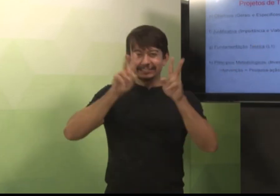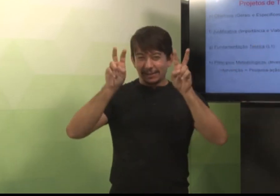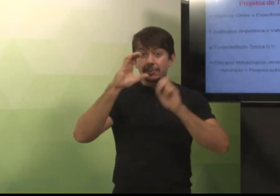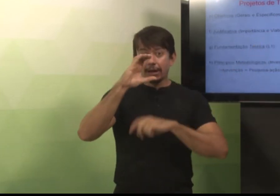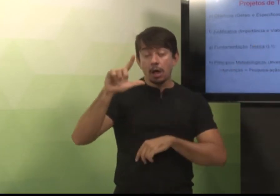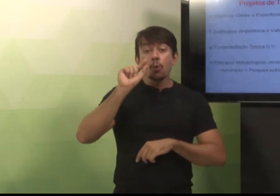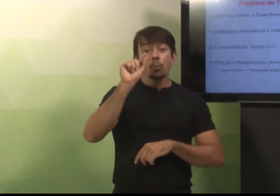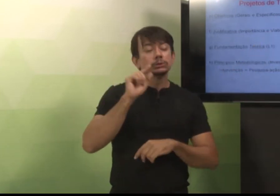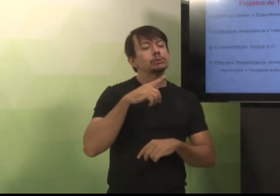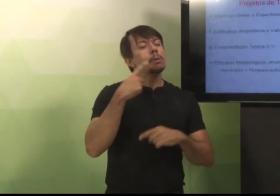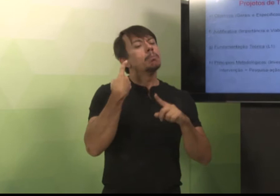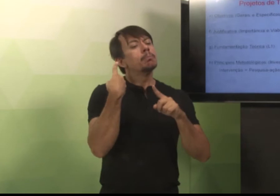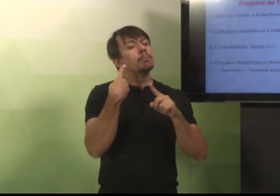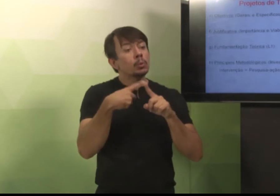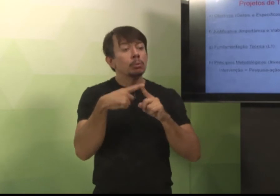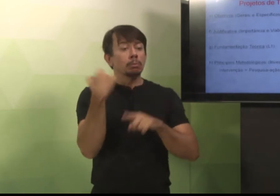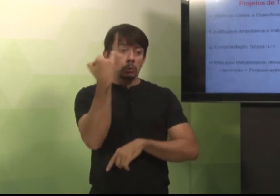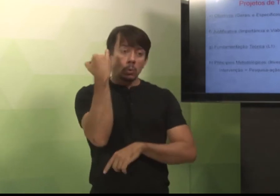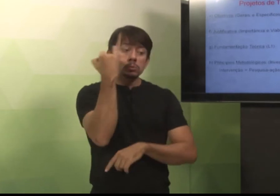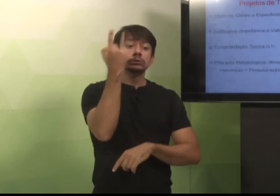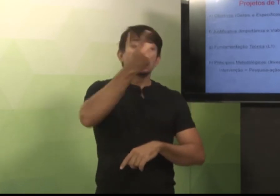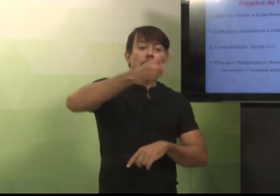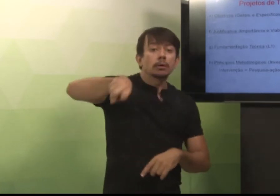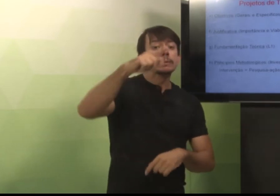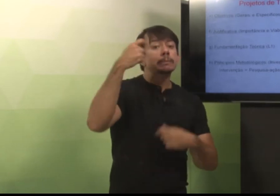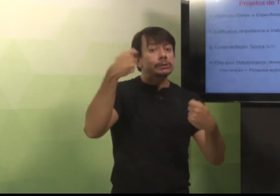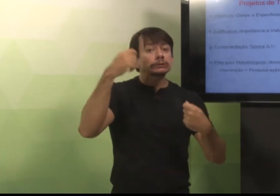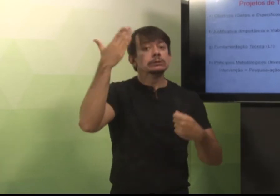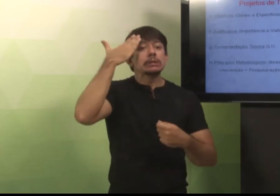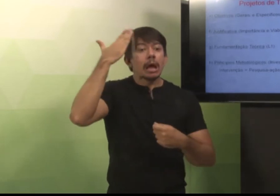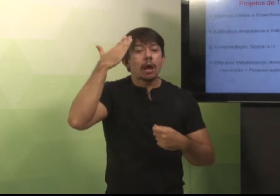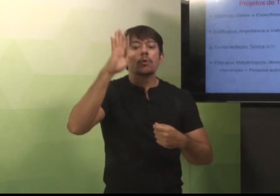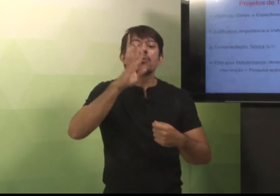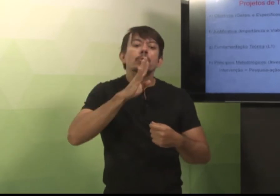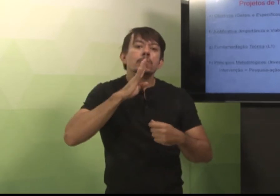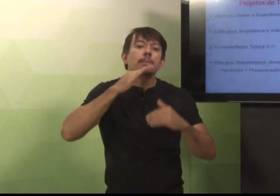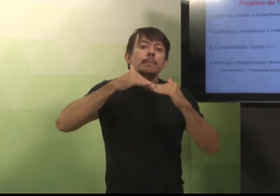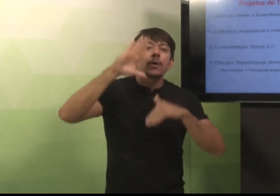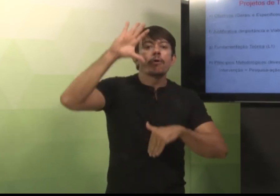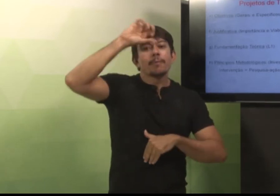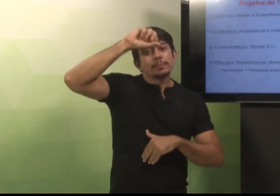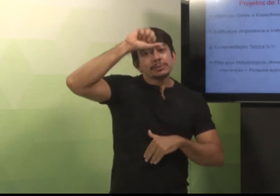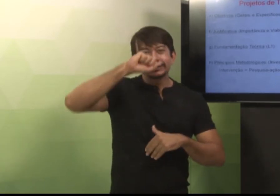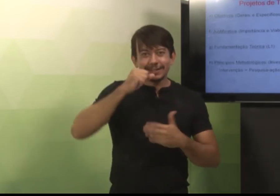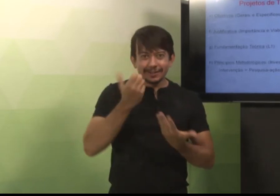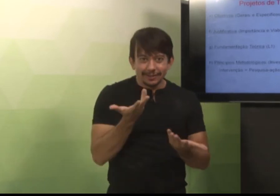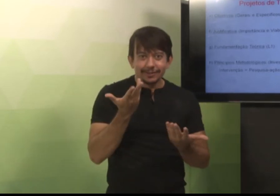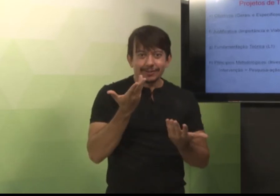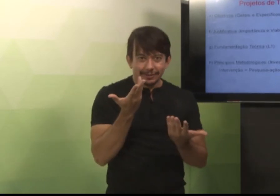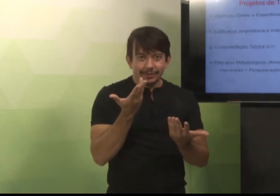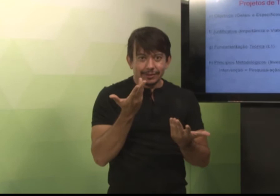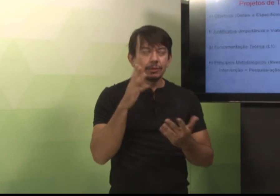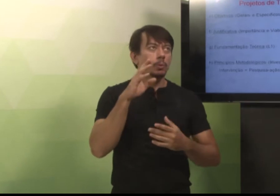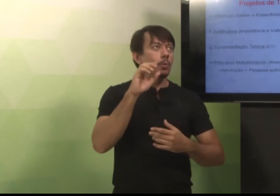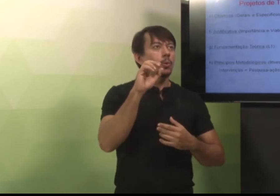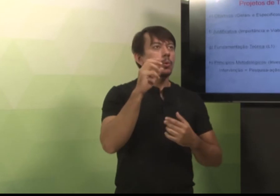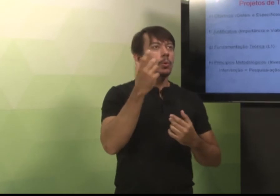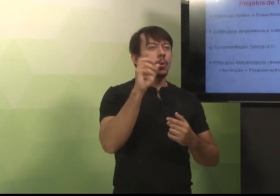quer... Lembra que falamos sobre, por exemplo, o classificador? Então, você pode colocar, porque é necessário que os